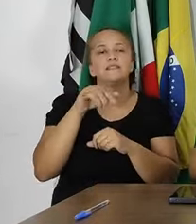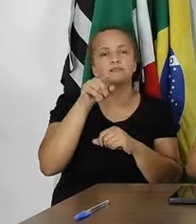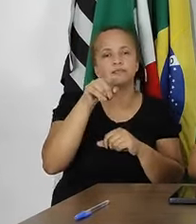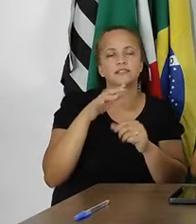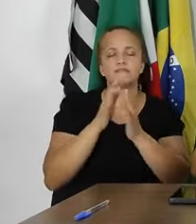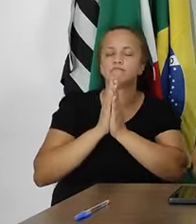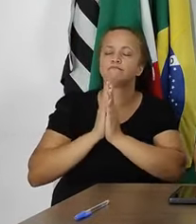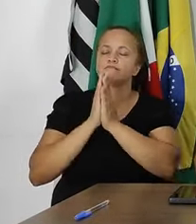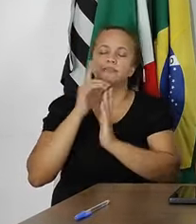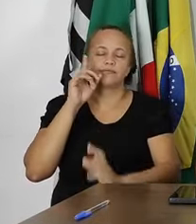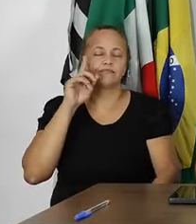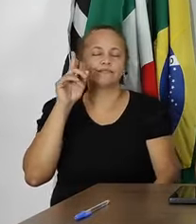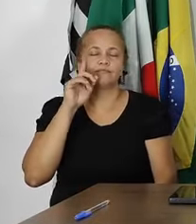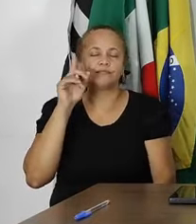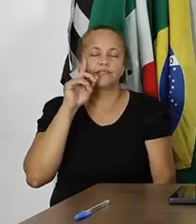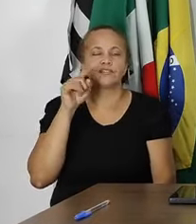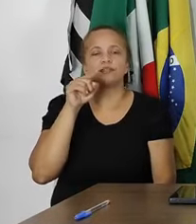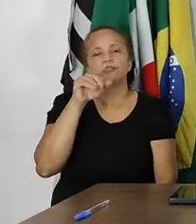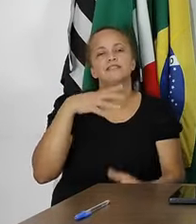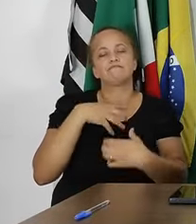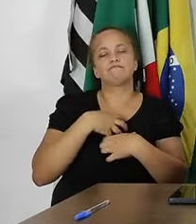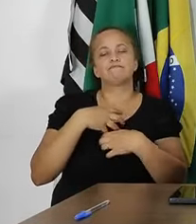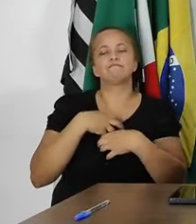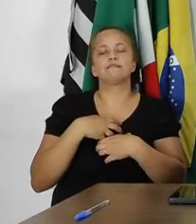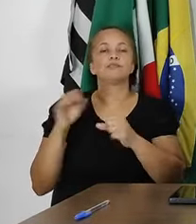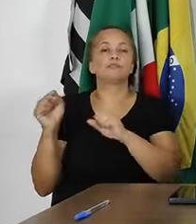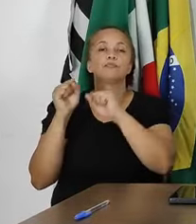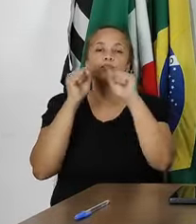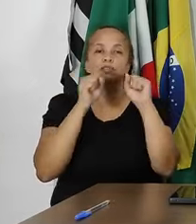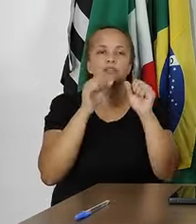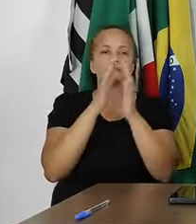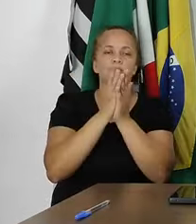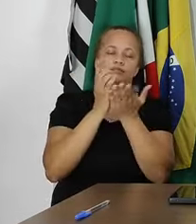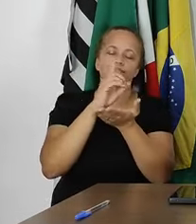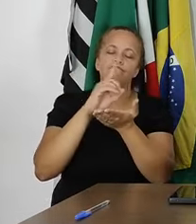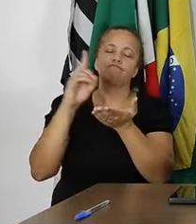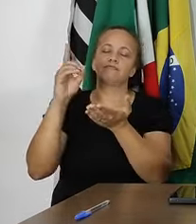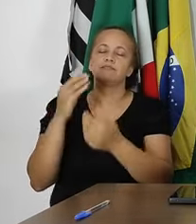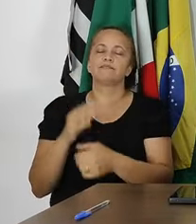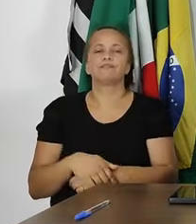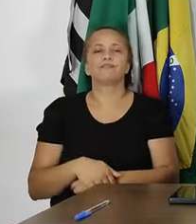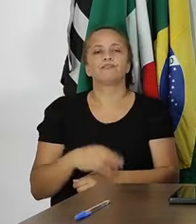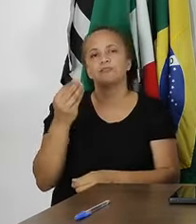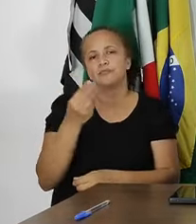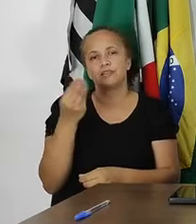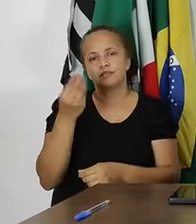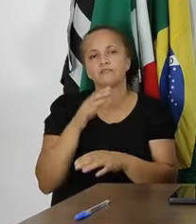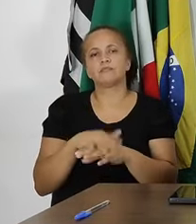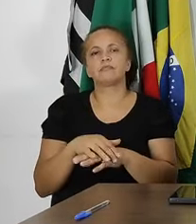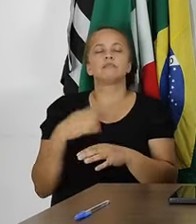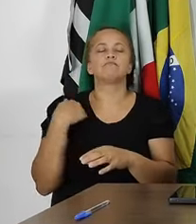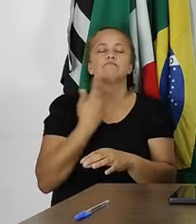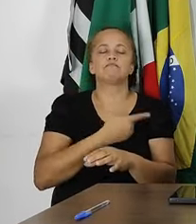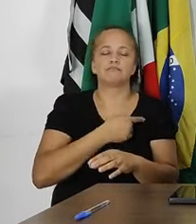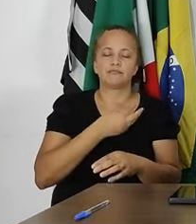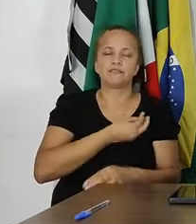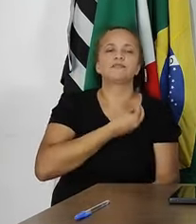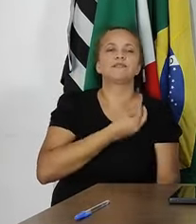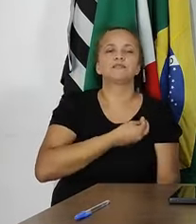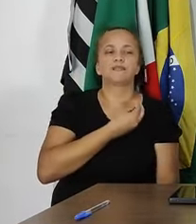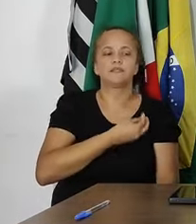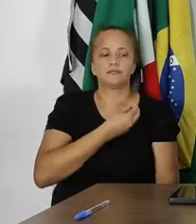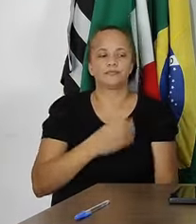palavra, quando praticamos e agimos à altura dela. Então, fica essa palavra de exortação para mim e para você. Eu